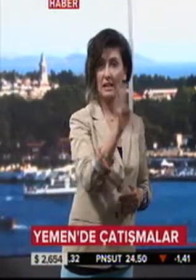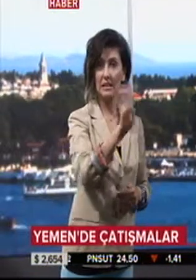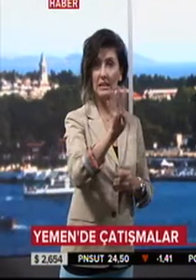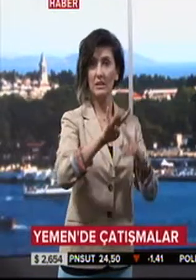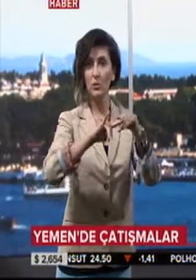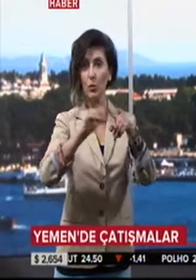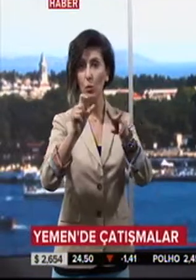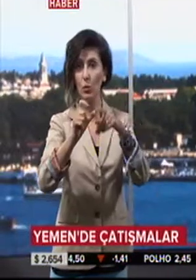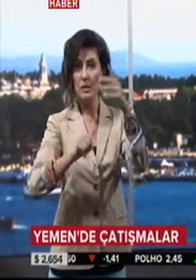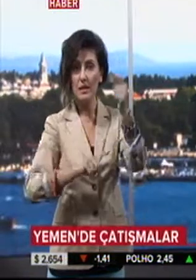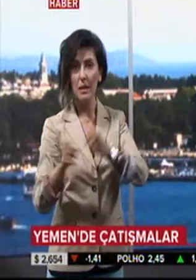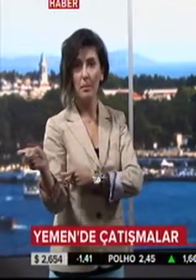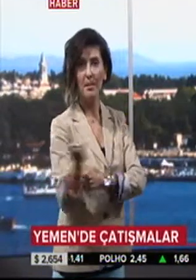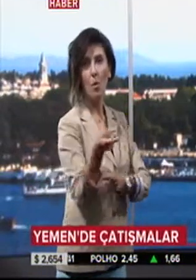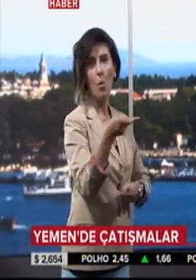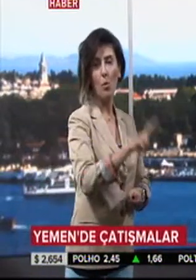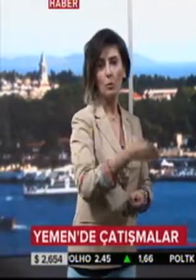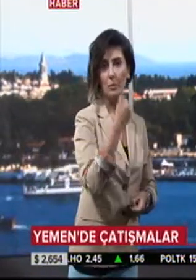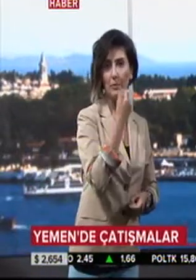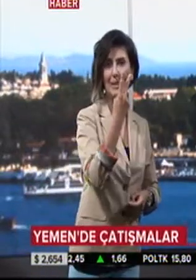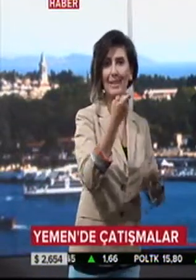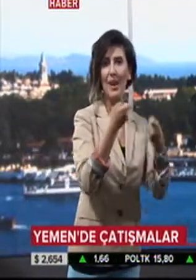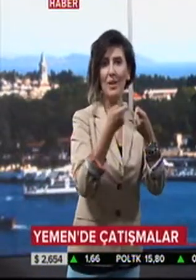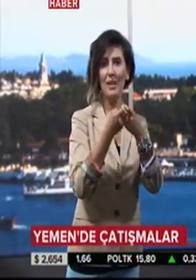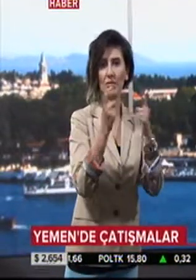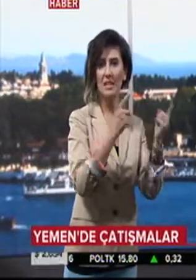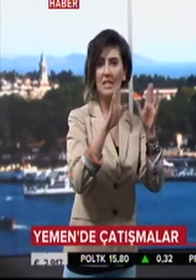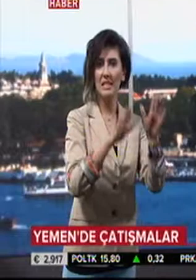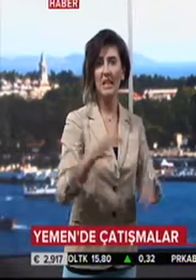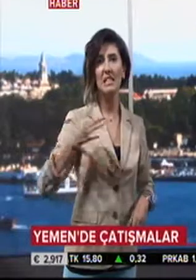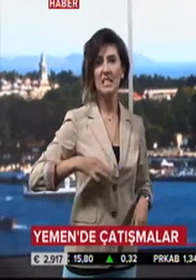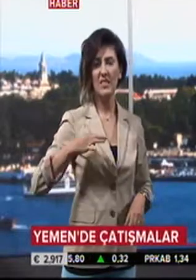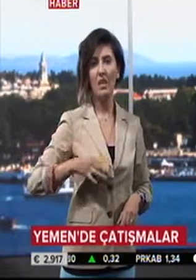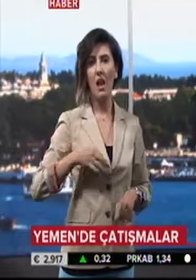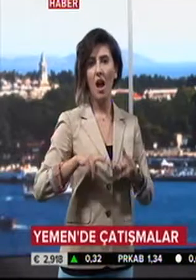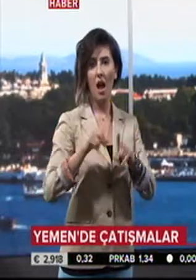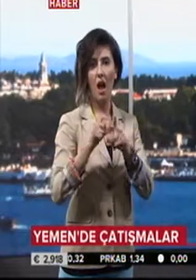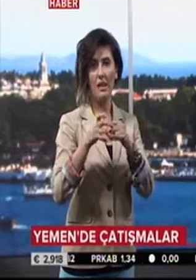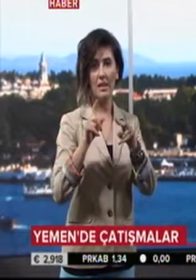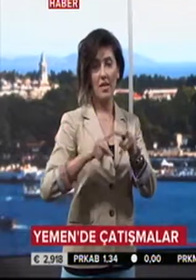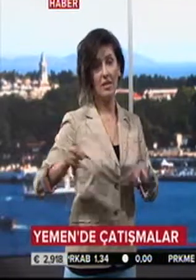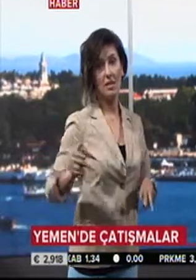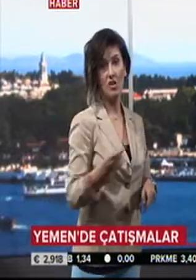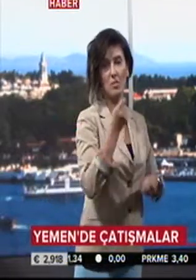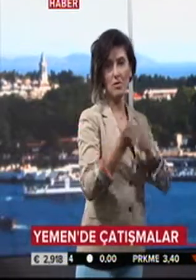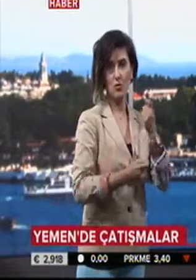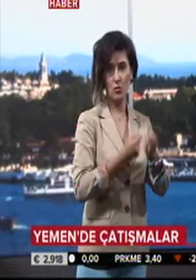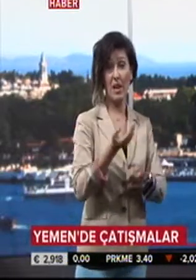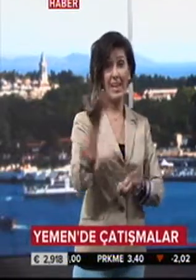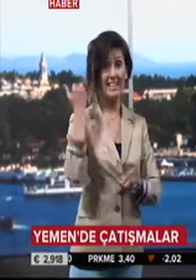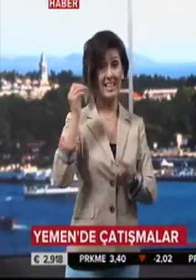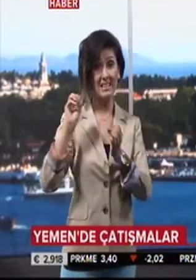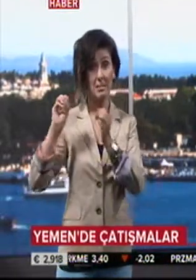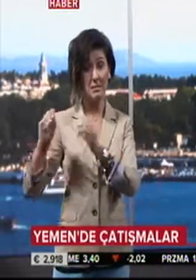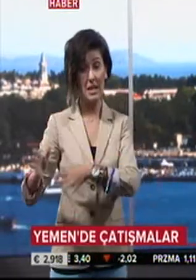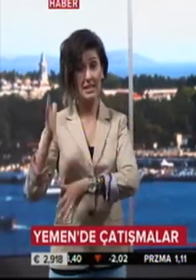40 Husi militanın öldüğünü bildirdi. İki ateş arasında kalan siviller Aden'den kaçmaya çalışıyor.